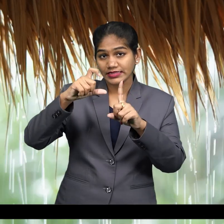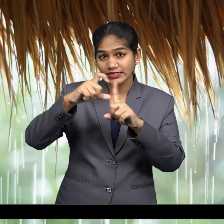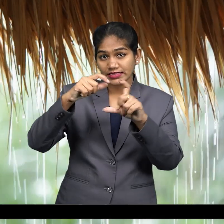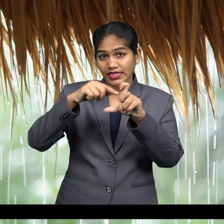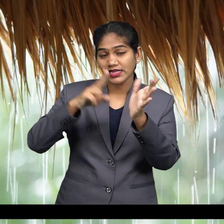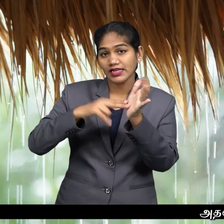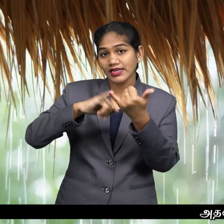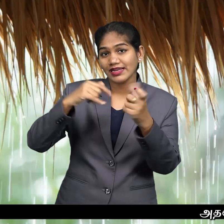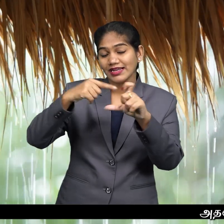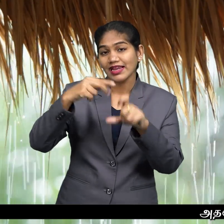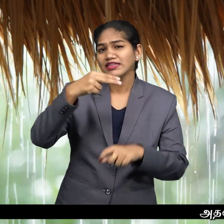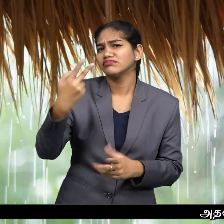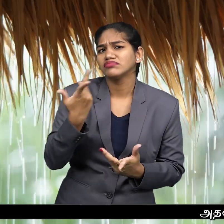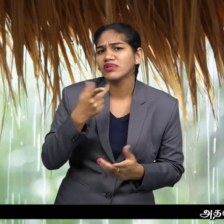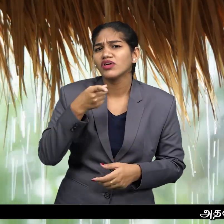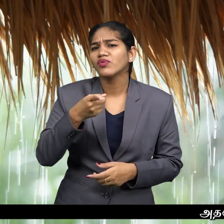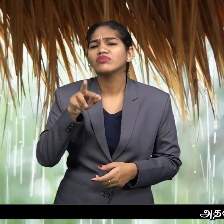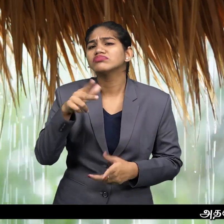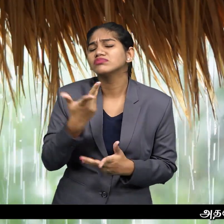ஒடுக்கமா? அதன் பொருள் என்ன?